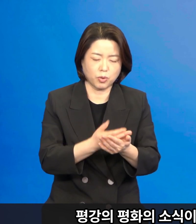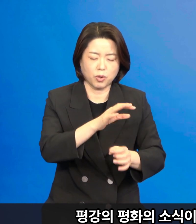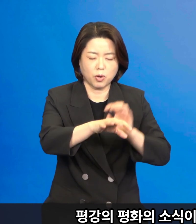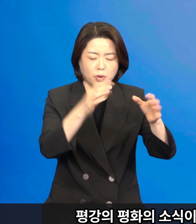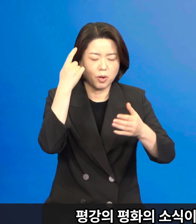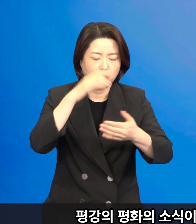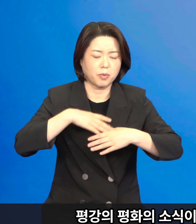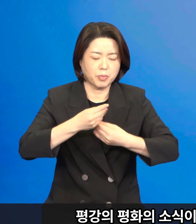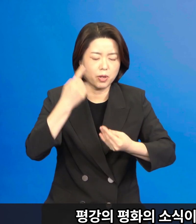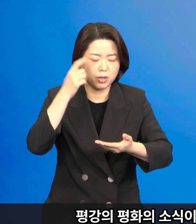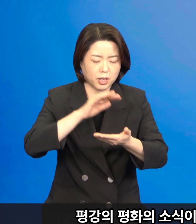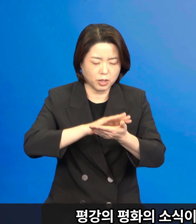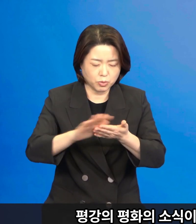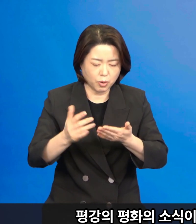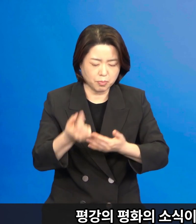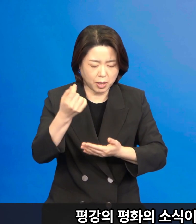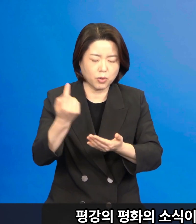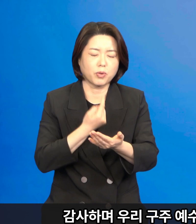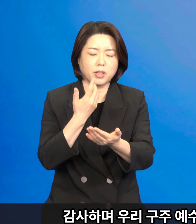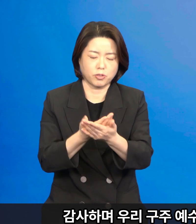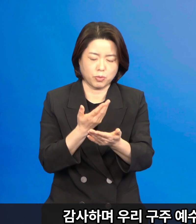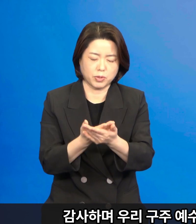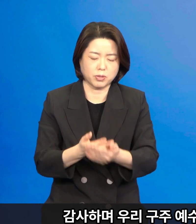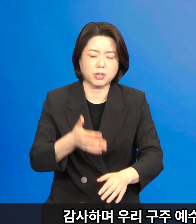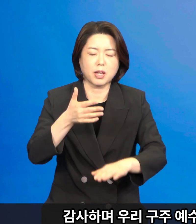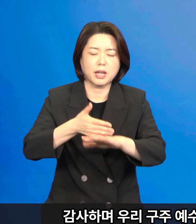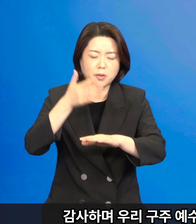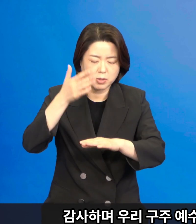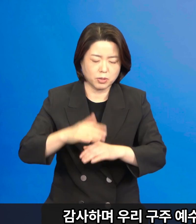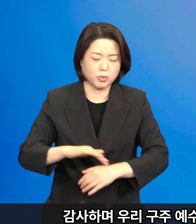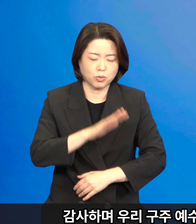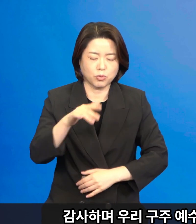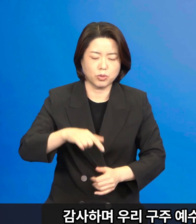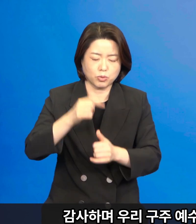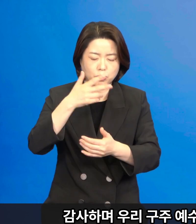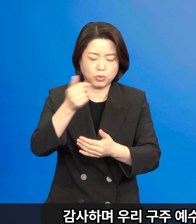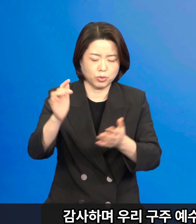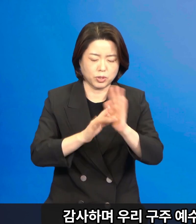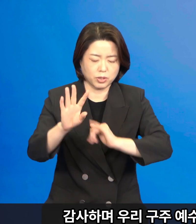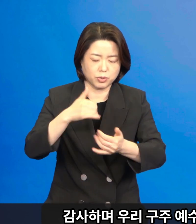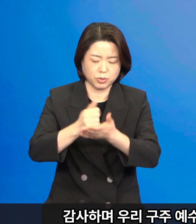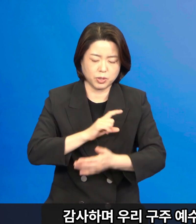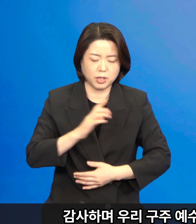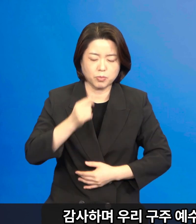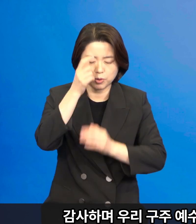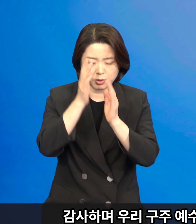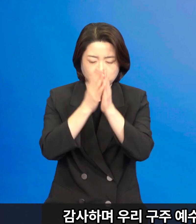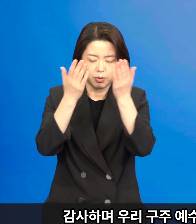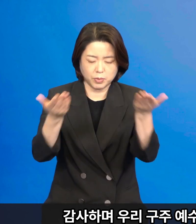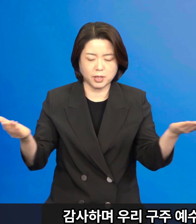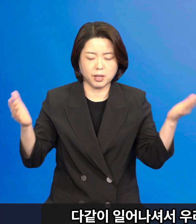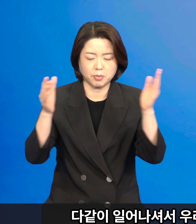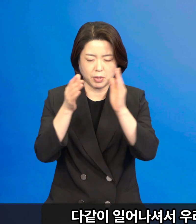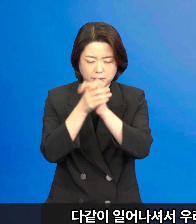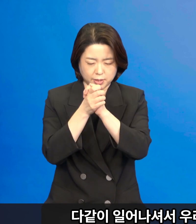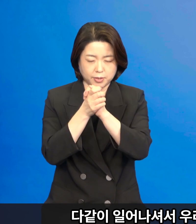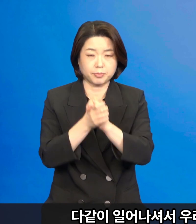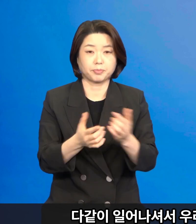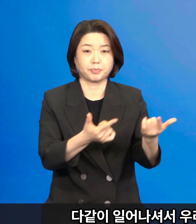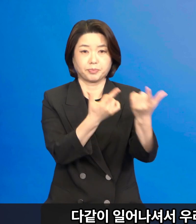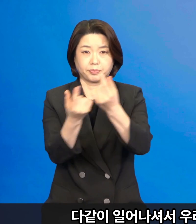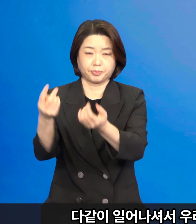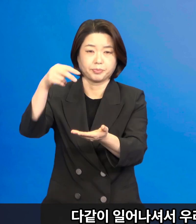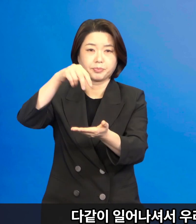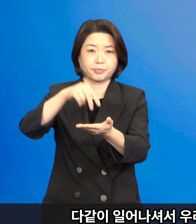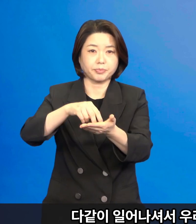소식이 주여 속히 오게 하여 주시옵소서. 감사하며 우리 구주 예수님의 이름으로 기도드립니다. 아멘. 다 같이